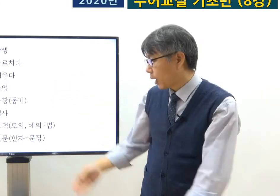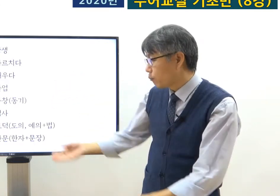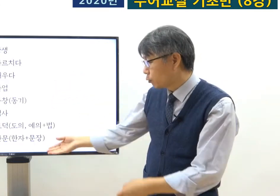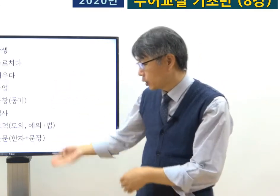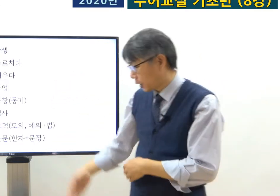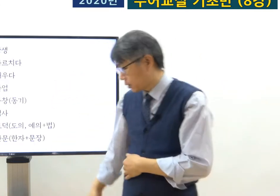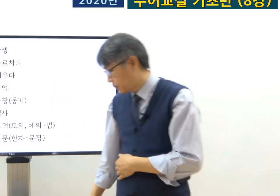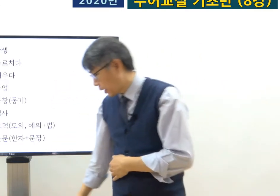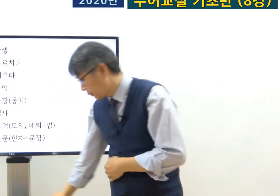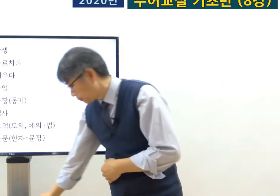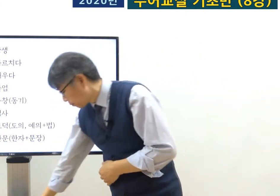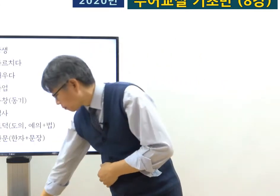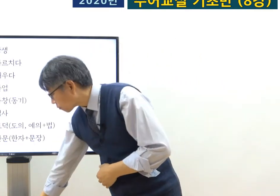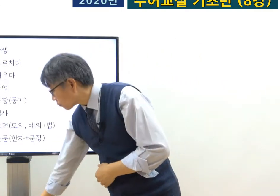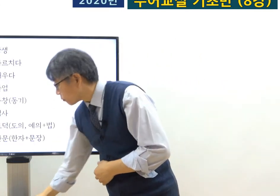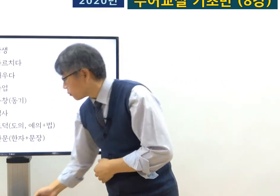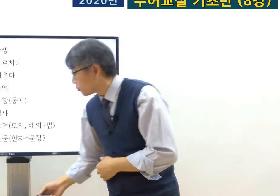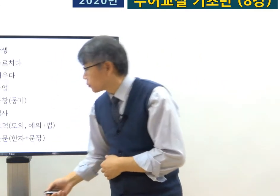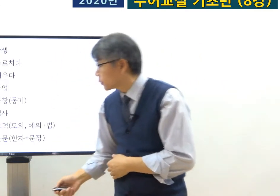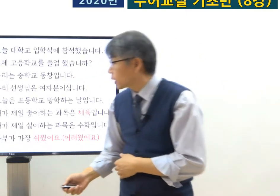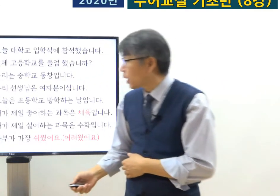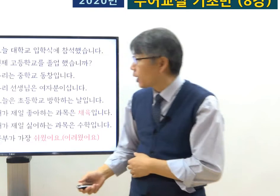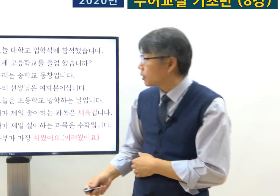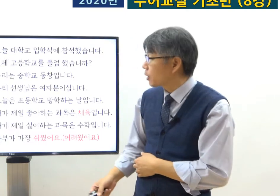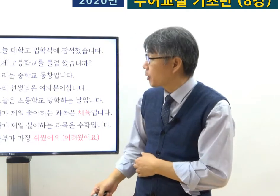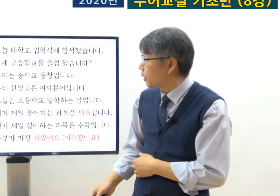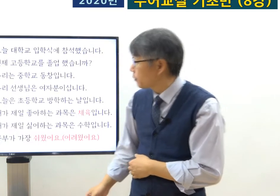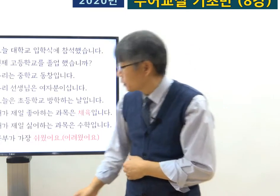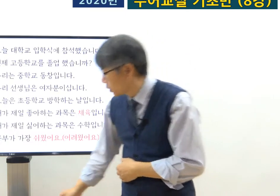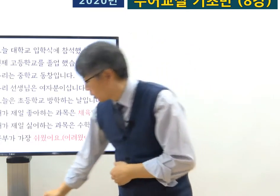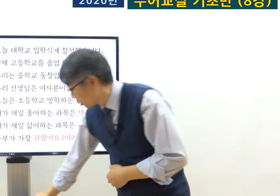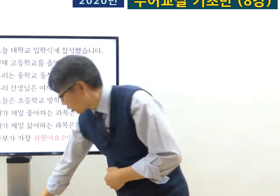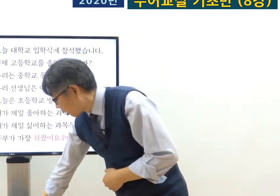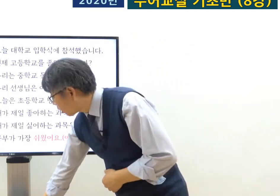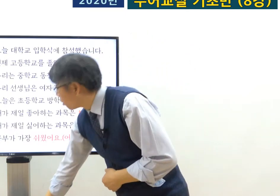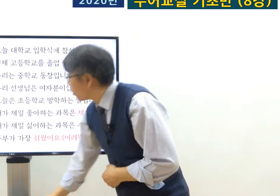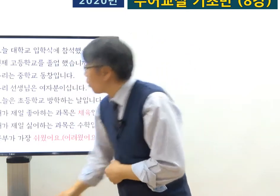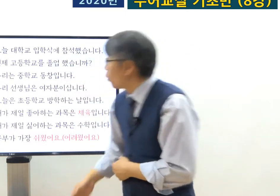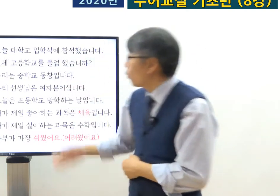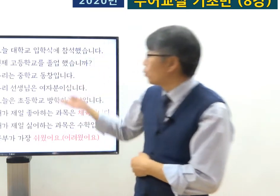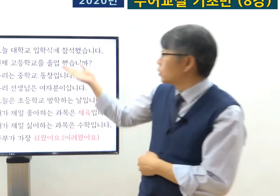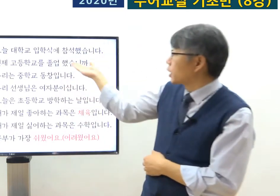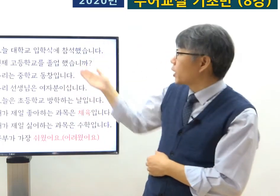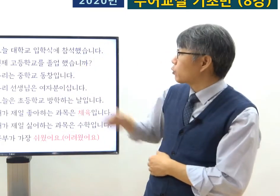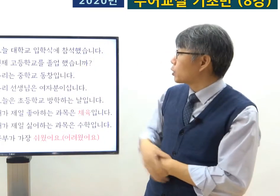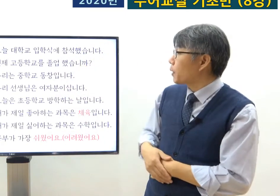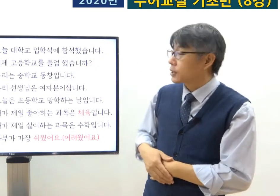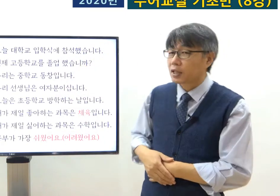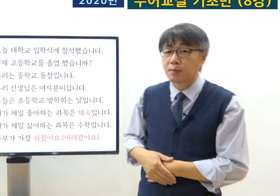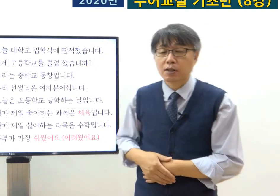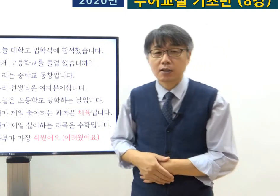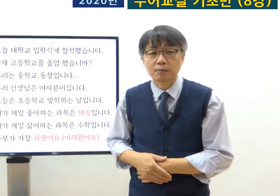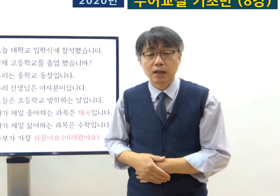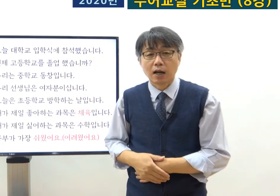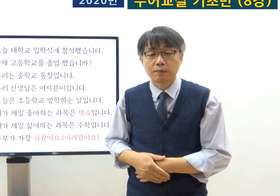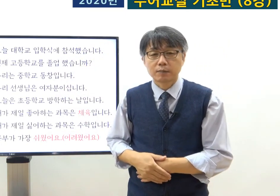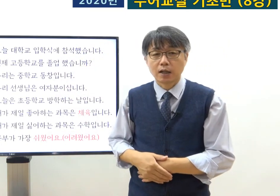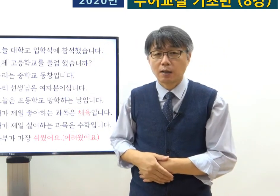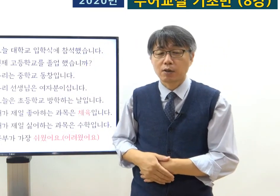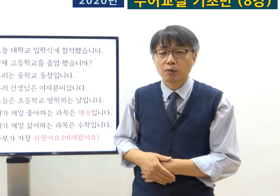한문이 되겠습니다. 자, 그다음에 자 오늘 대학교 입학식에 참석했습니다. 자, 한번